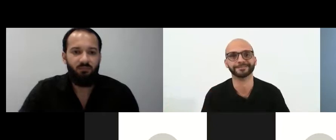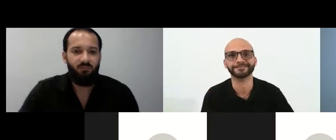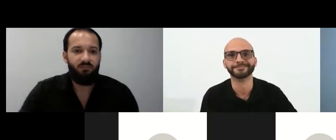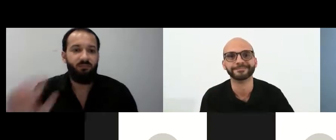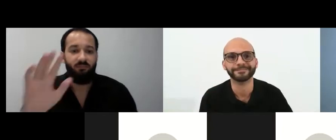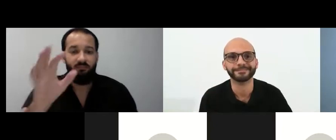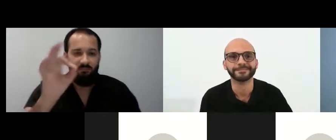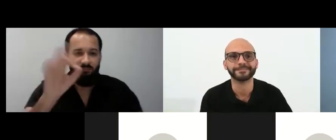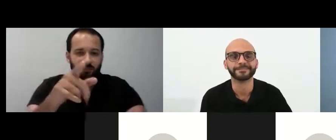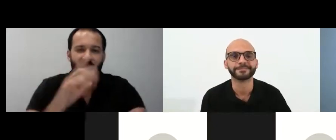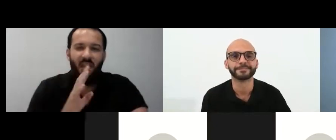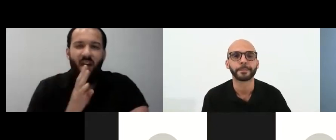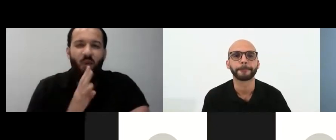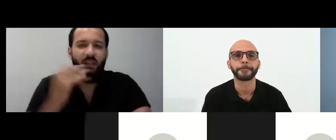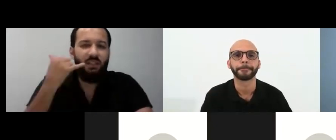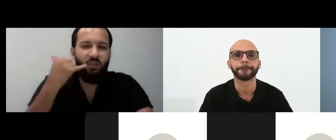vai crescendo